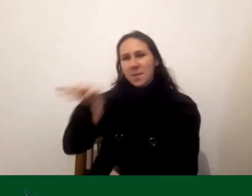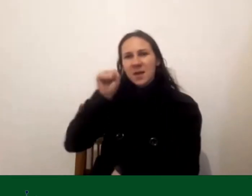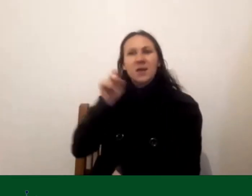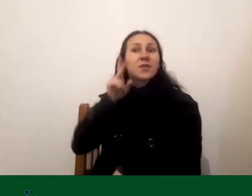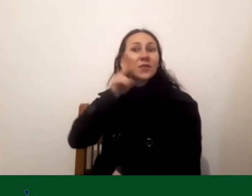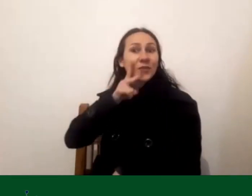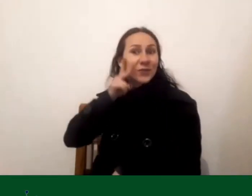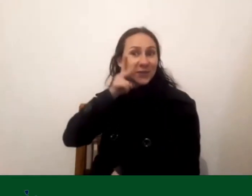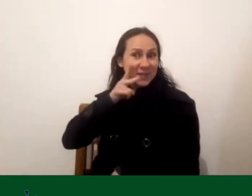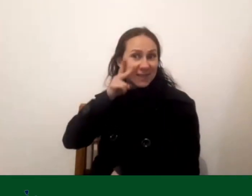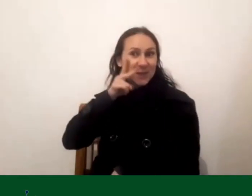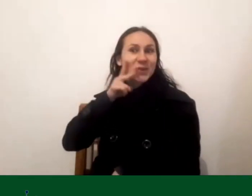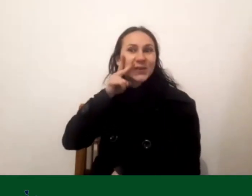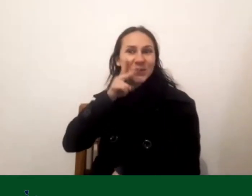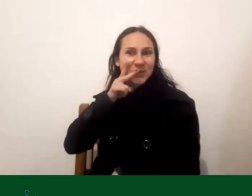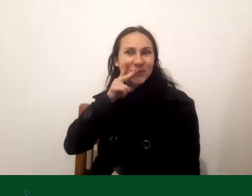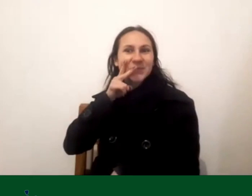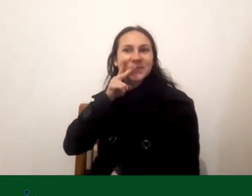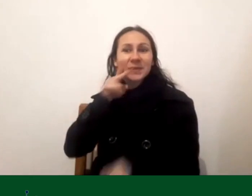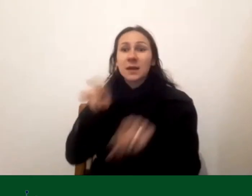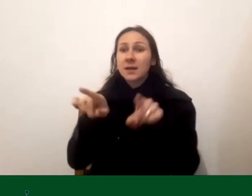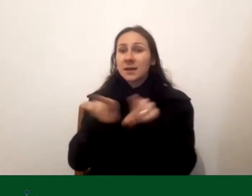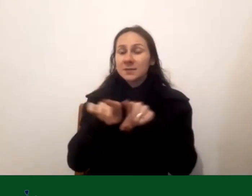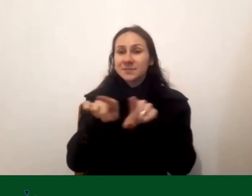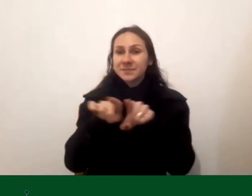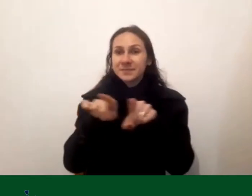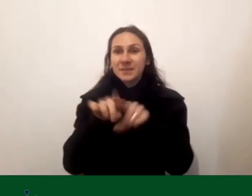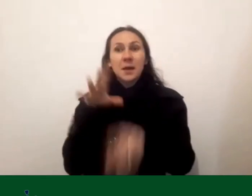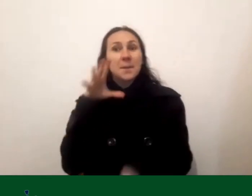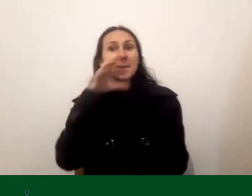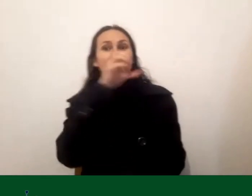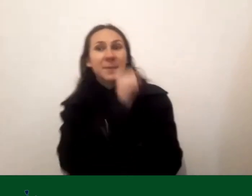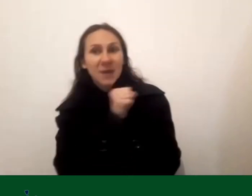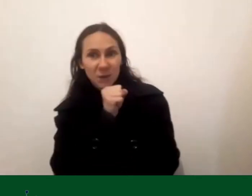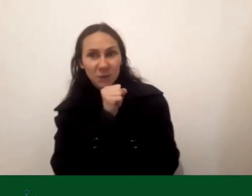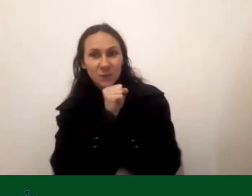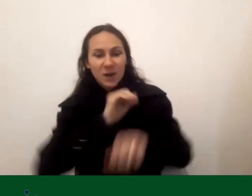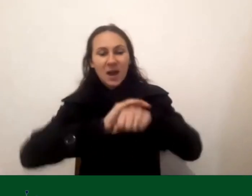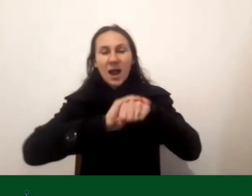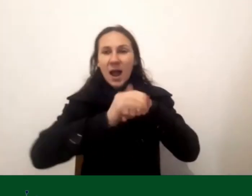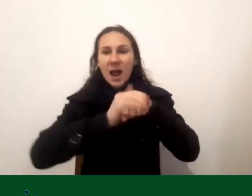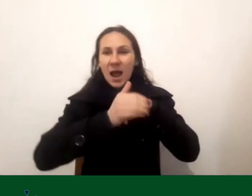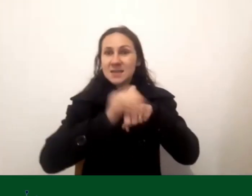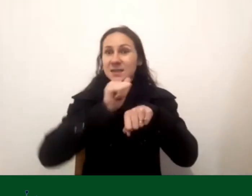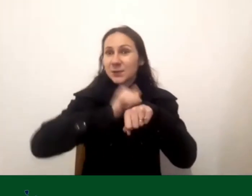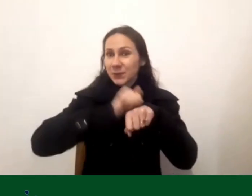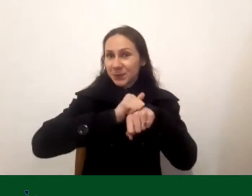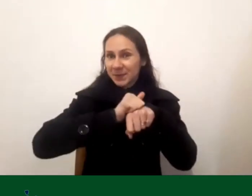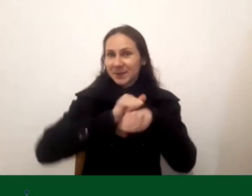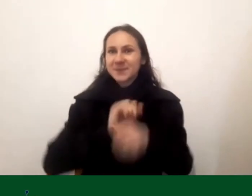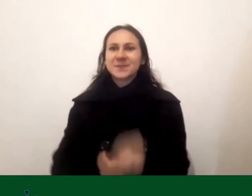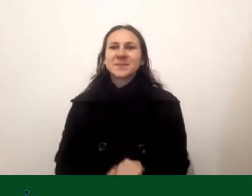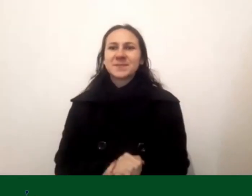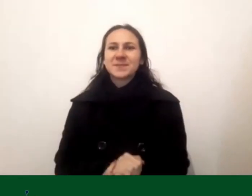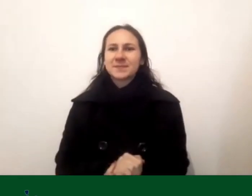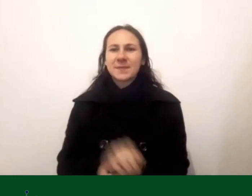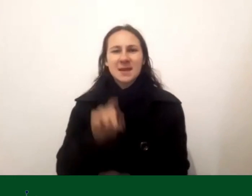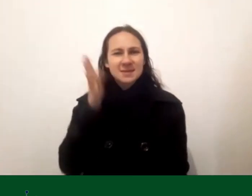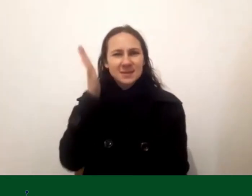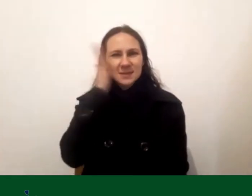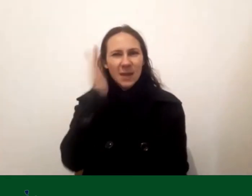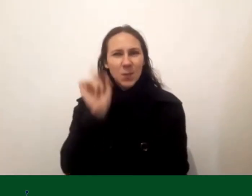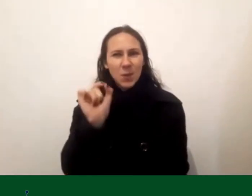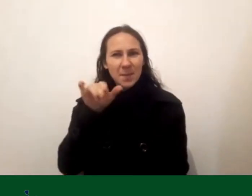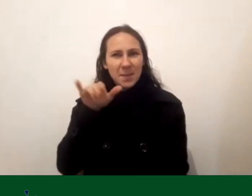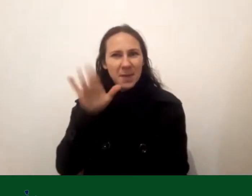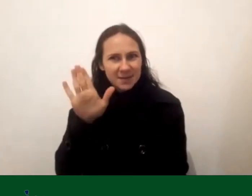tinto e também um pão de casca dura. E sabe o que mais? Depois